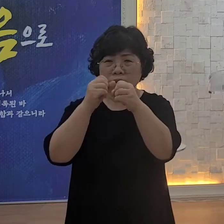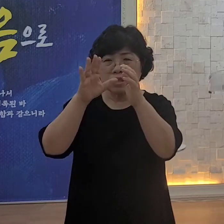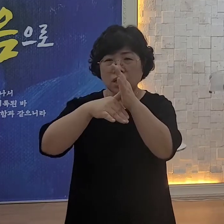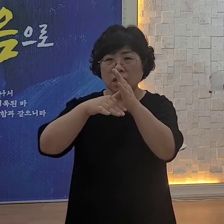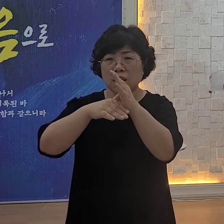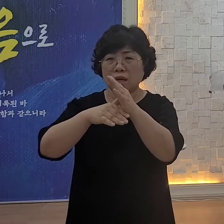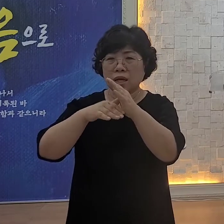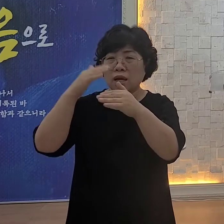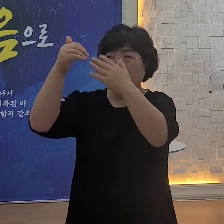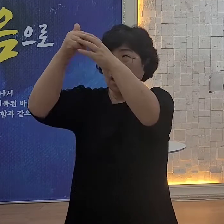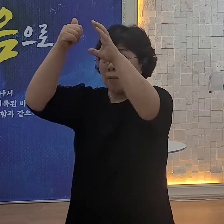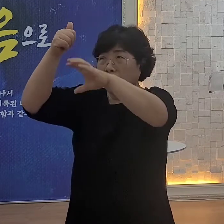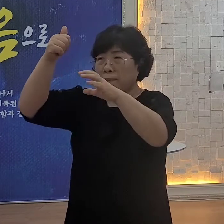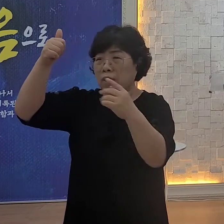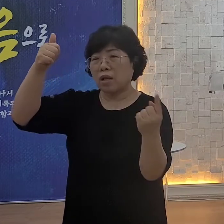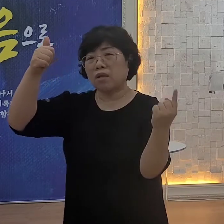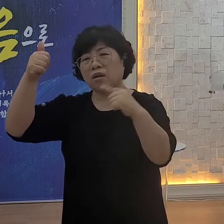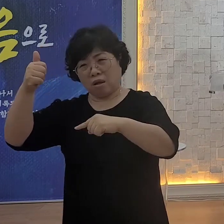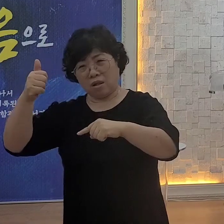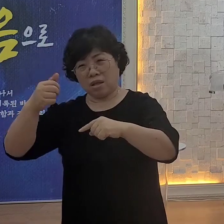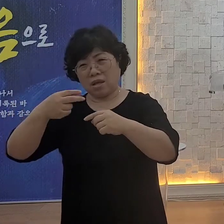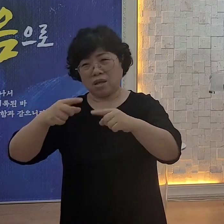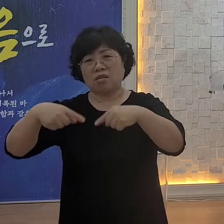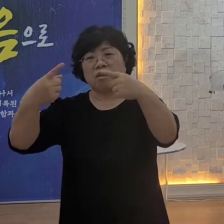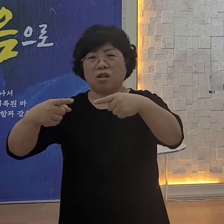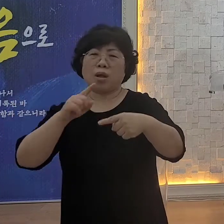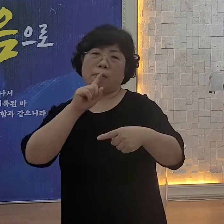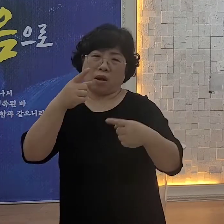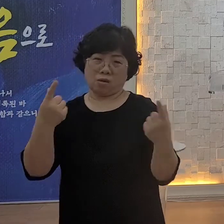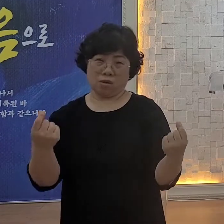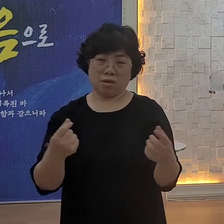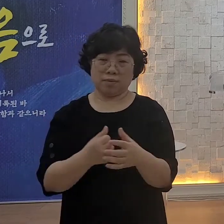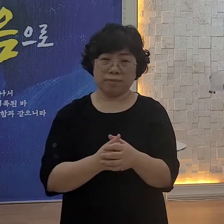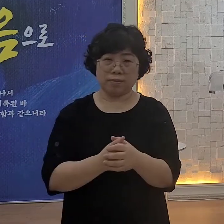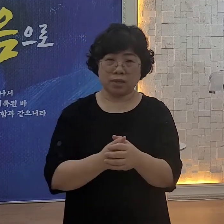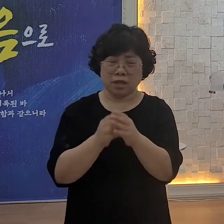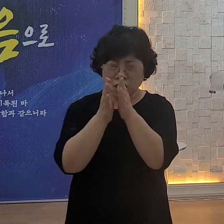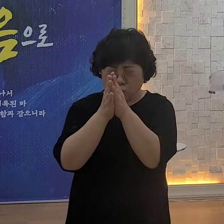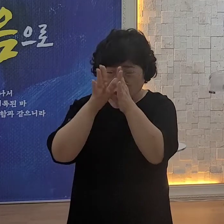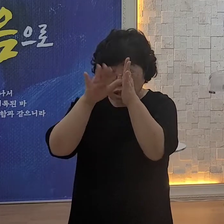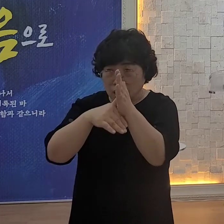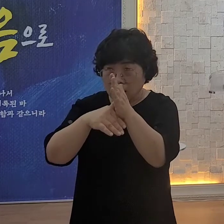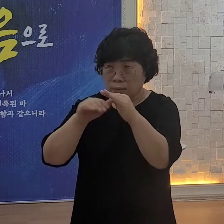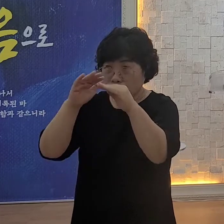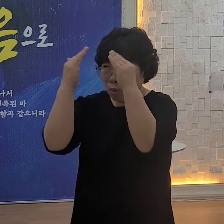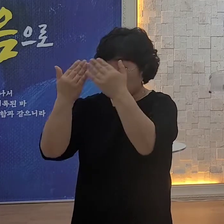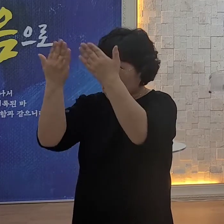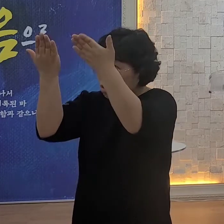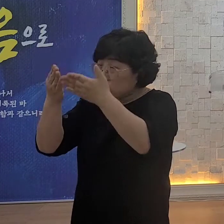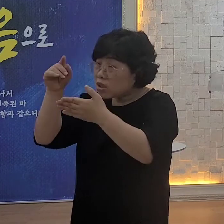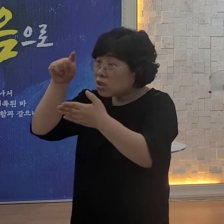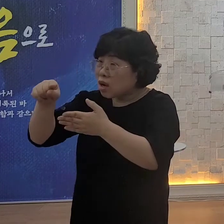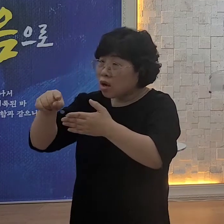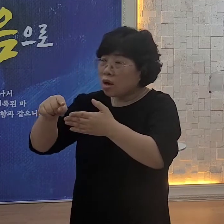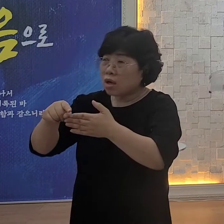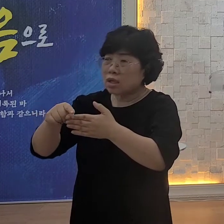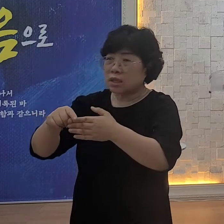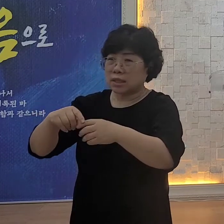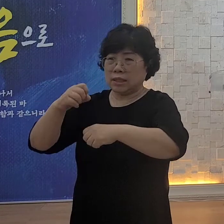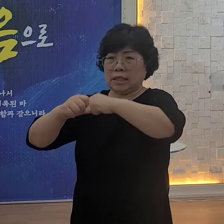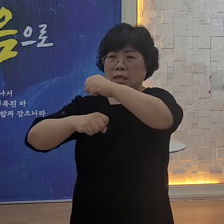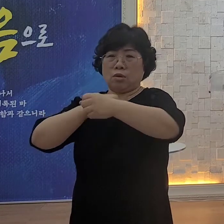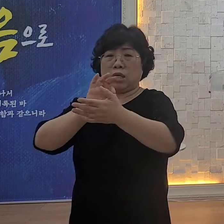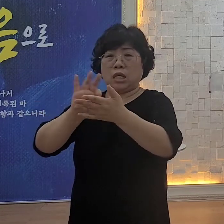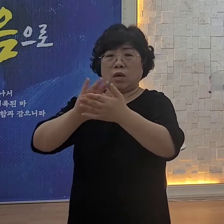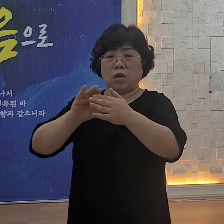주신 귀한 메시지. 그래서 여러분 우리가 기도할 때 하나님 모든 걸 주신다는 이 믿음의 축복을 마음껏 사용하는